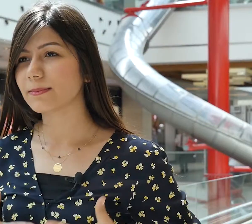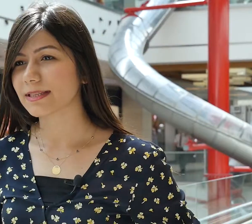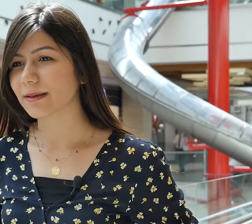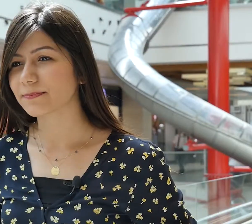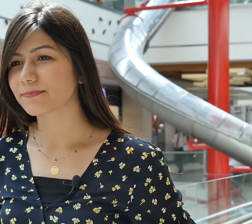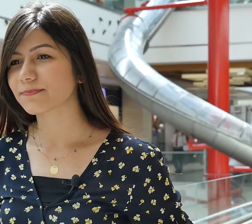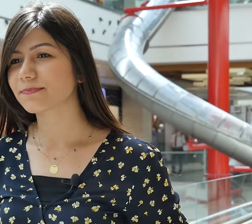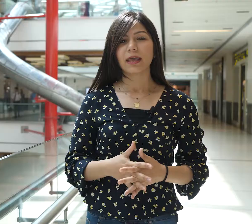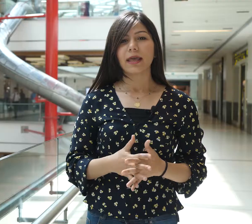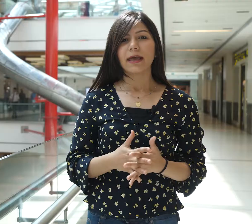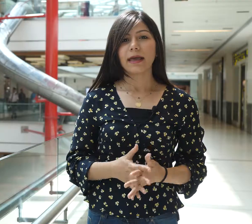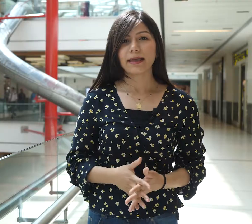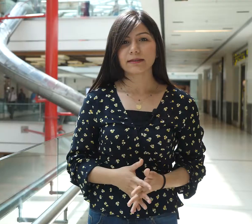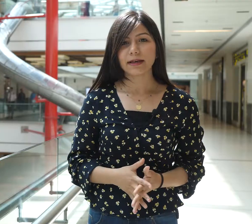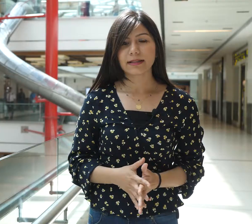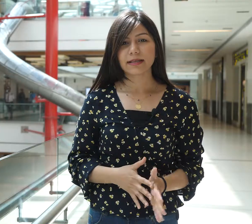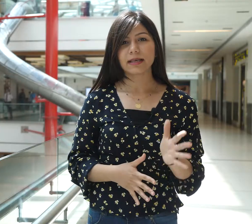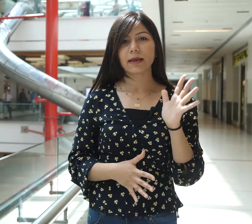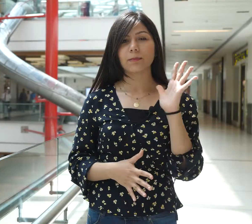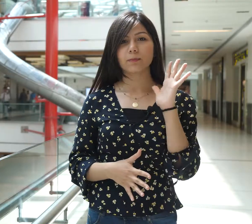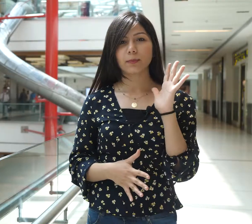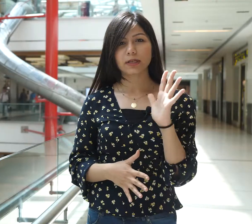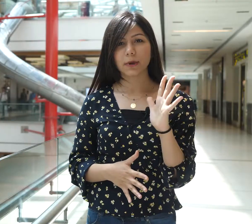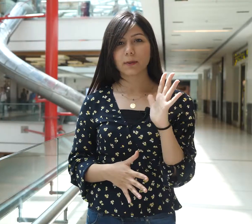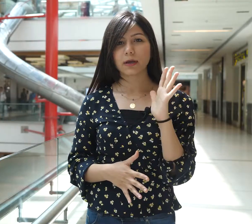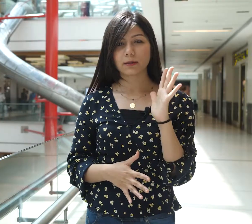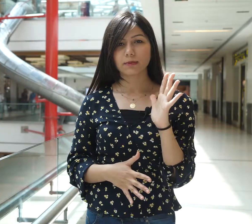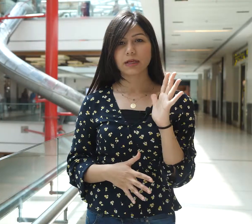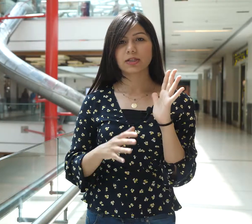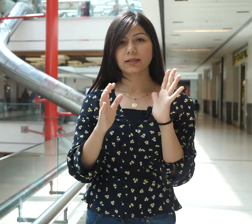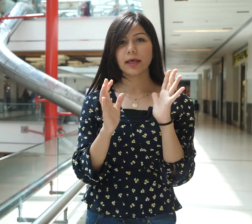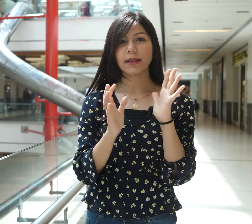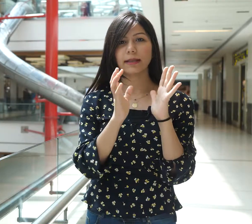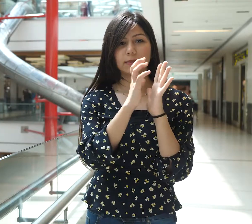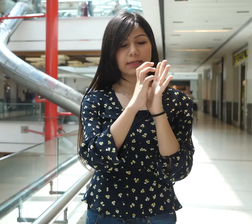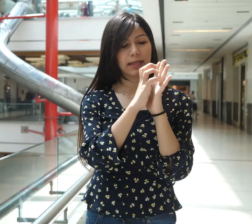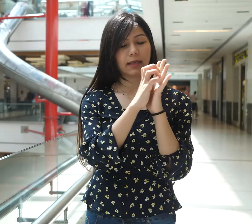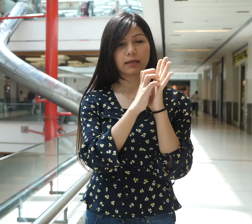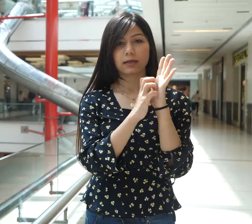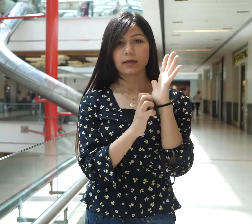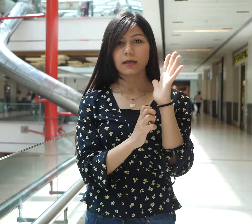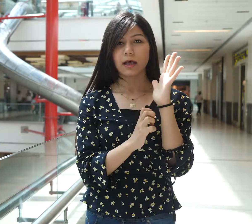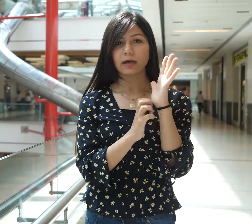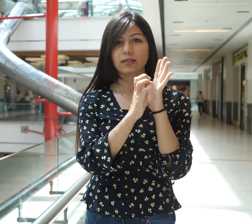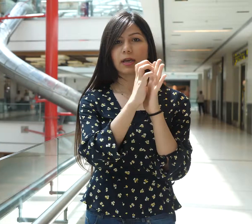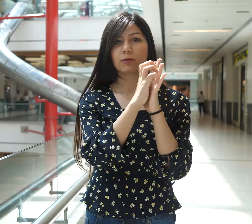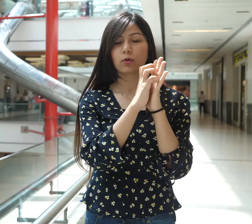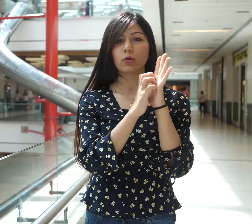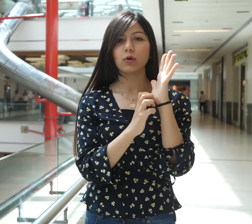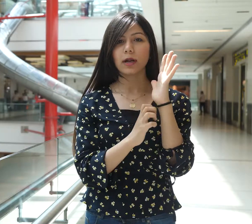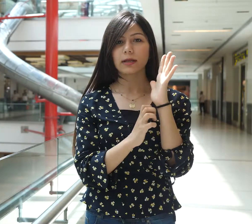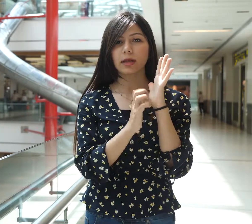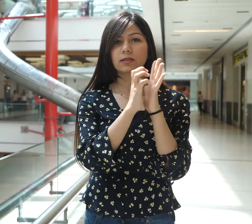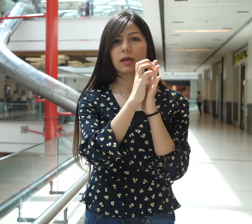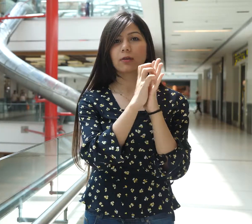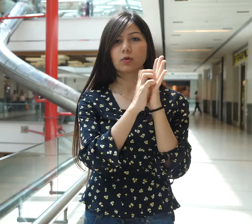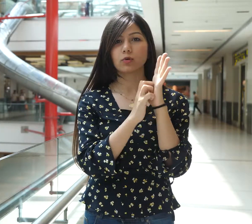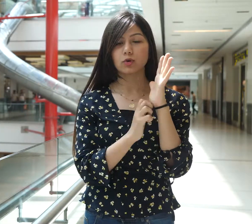Elbise. Eldivende ise baş parmaklarımız açık, diğer elimizle aşağıya doğru, yukarıdan aşağıya doğru şu